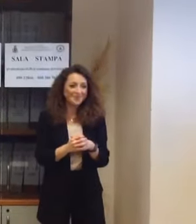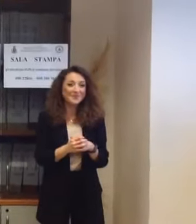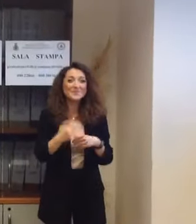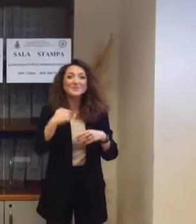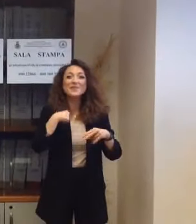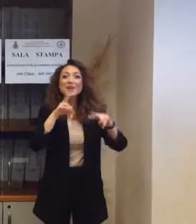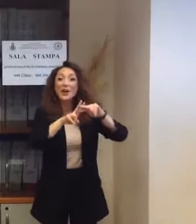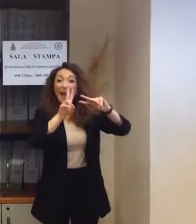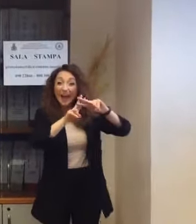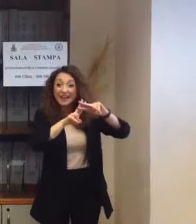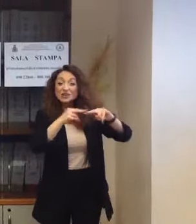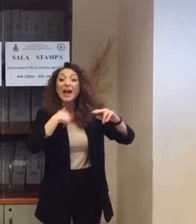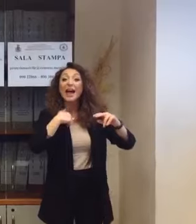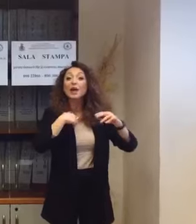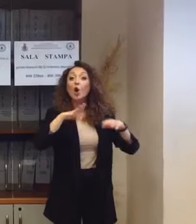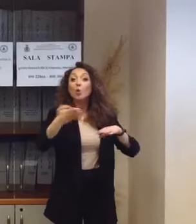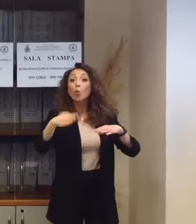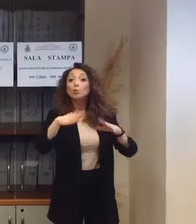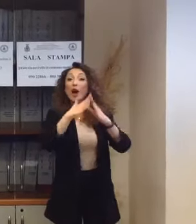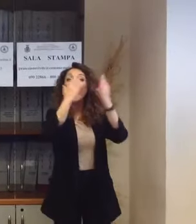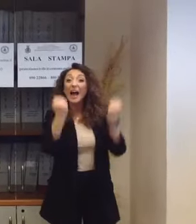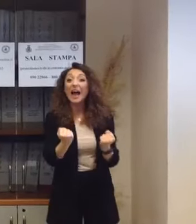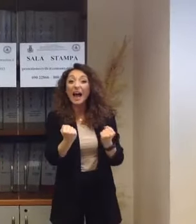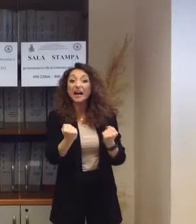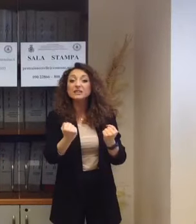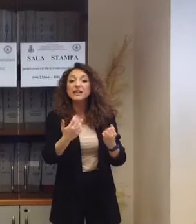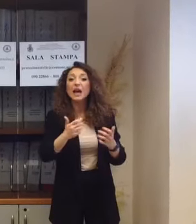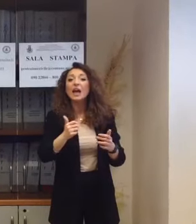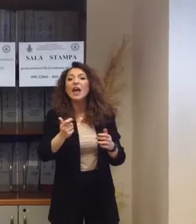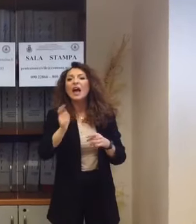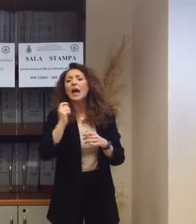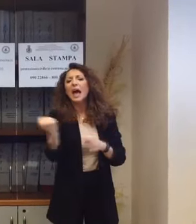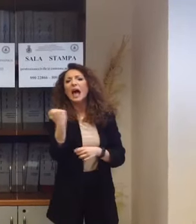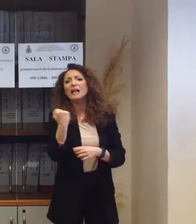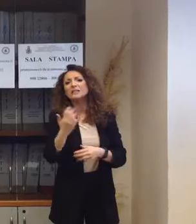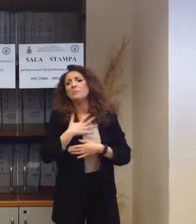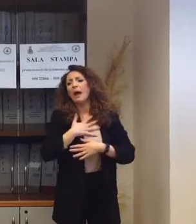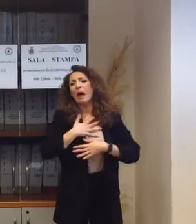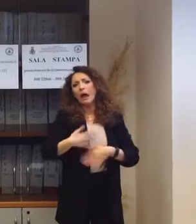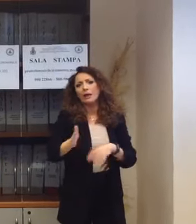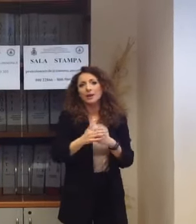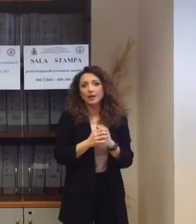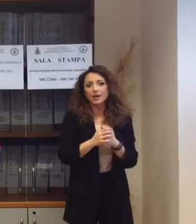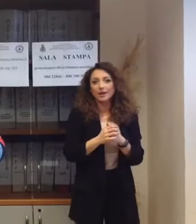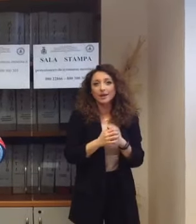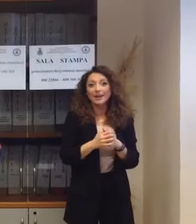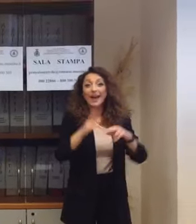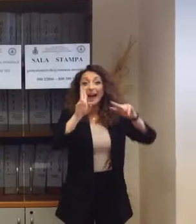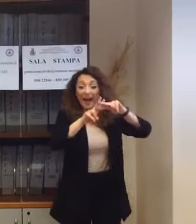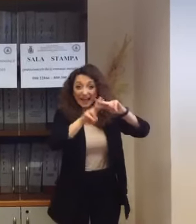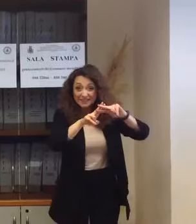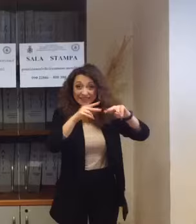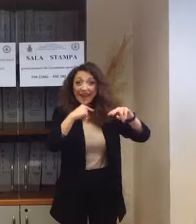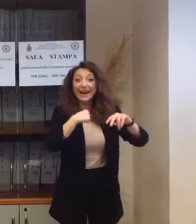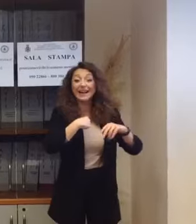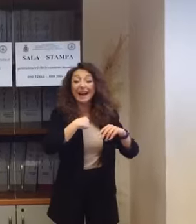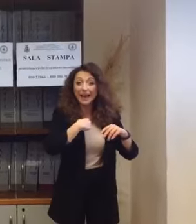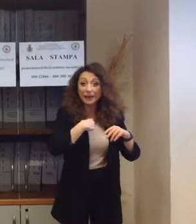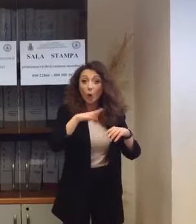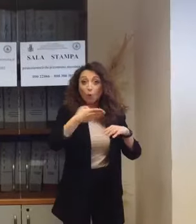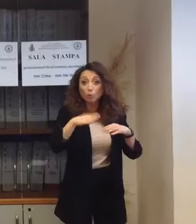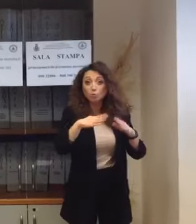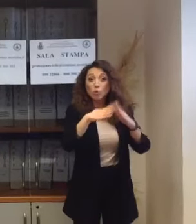Io rusto a casa picazzi mei! Hashtag io rusto